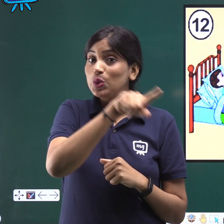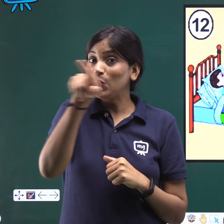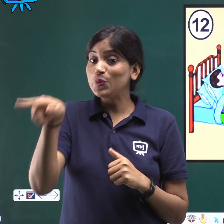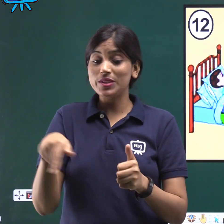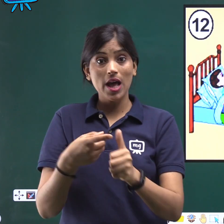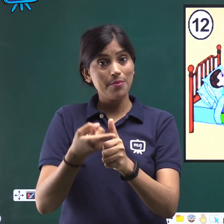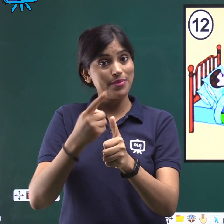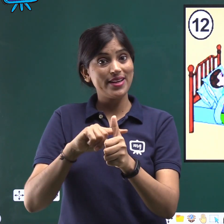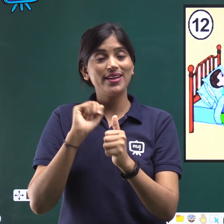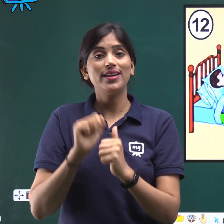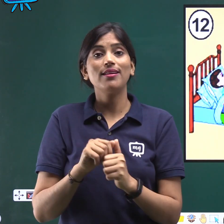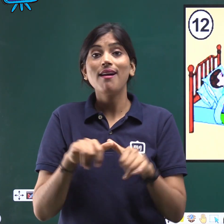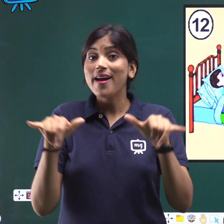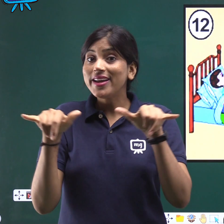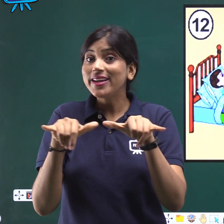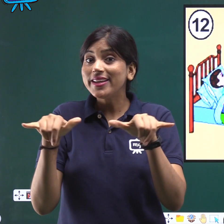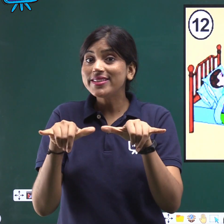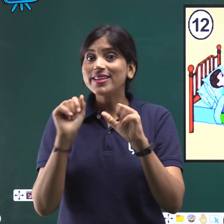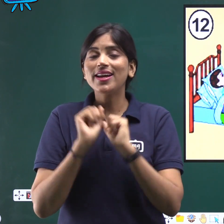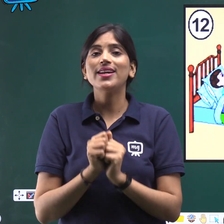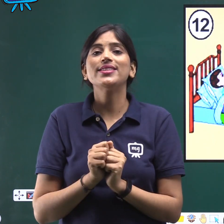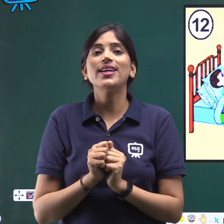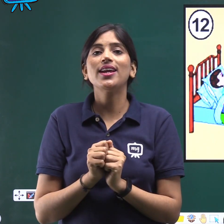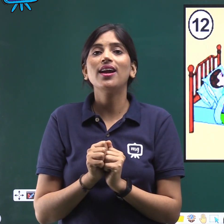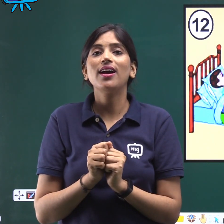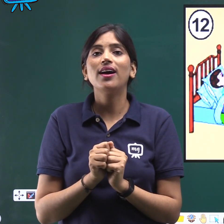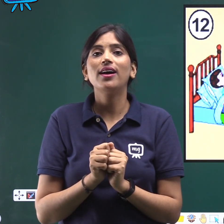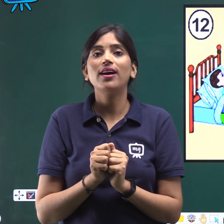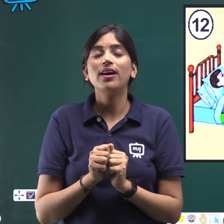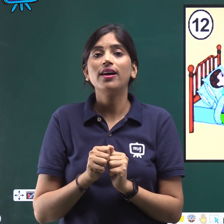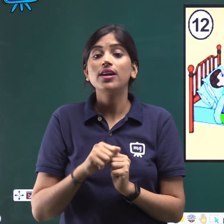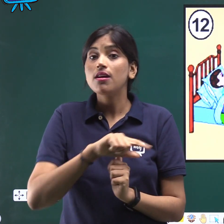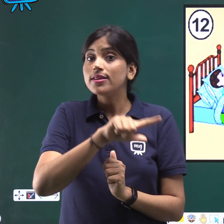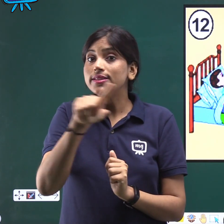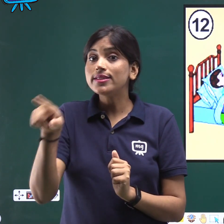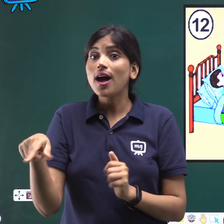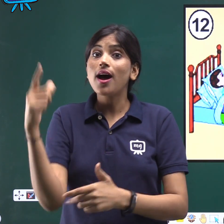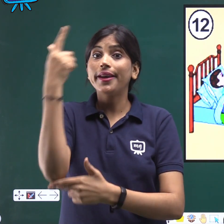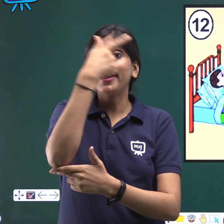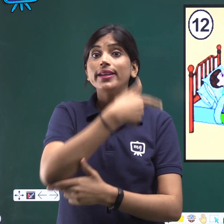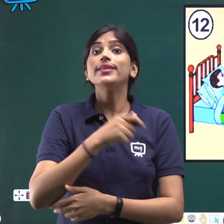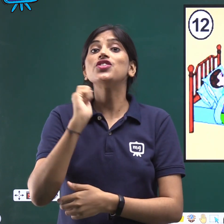भी इसी तरह से सारी दिनचर्या